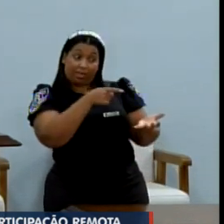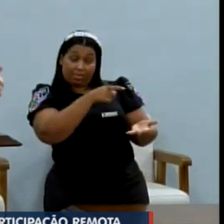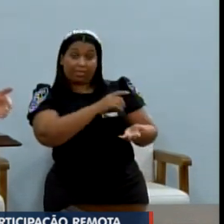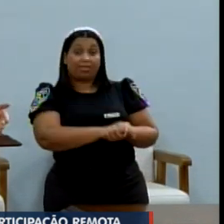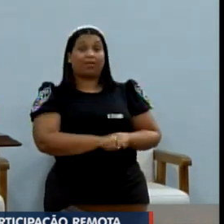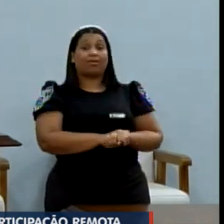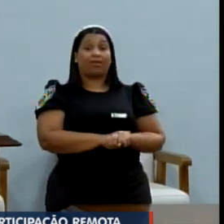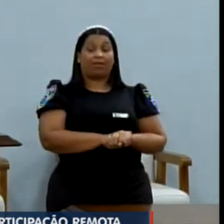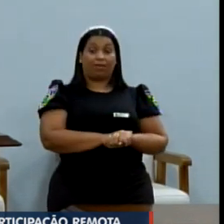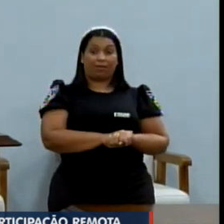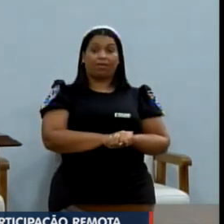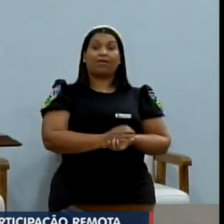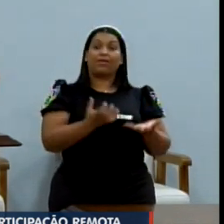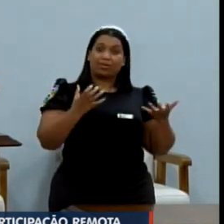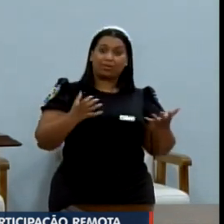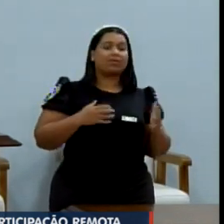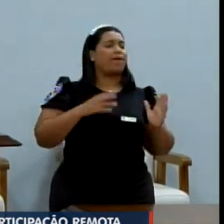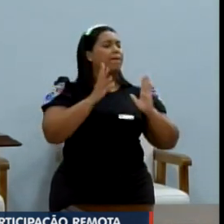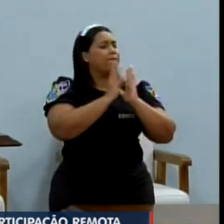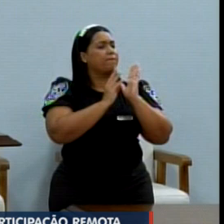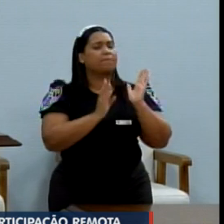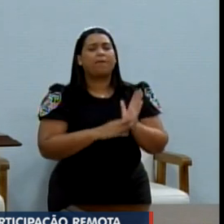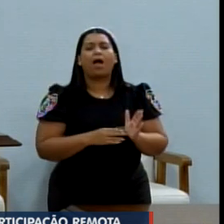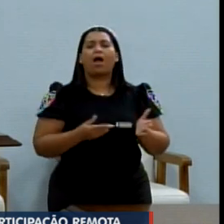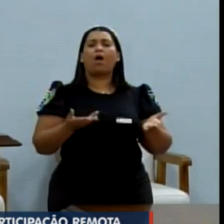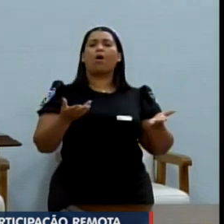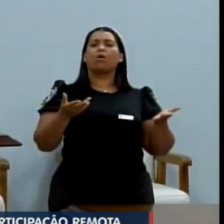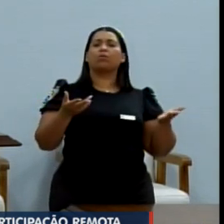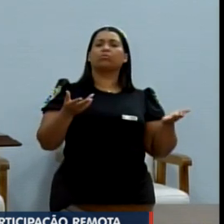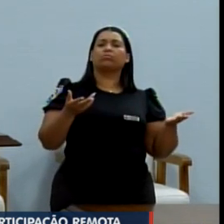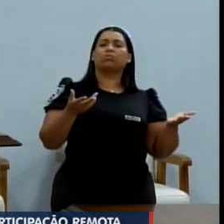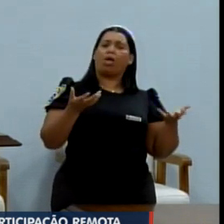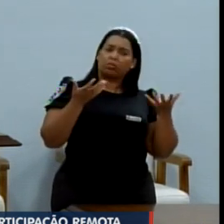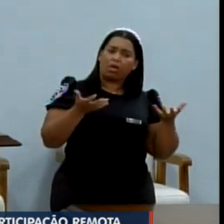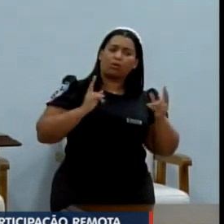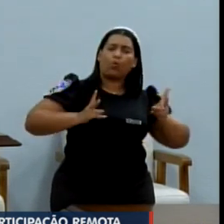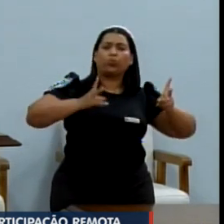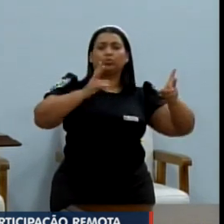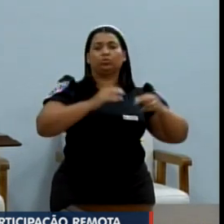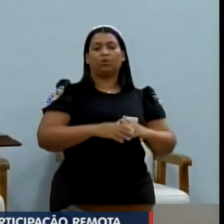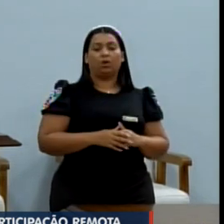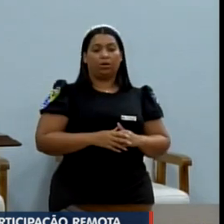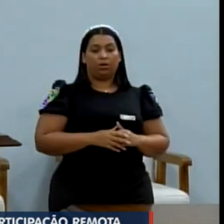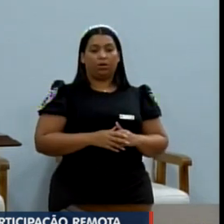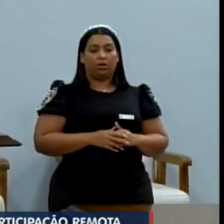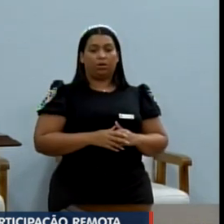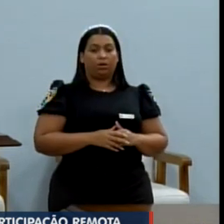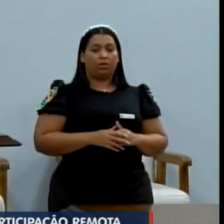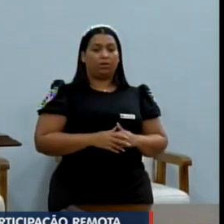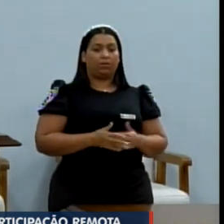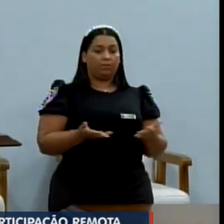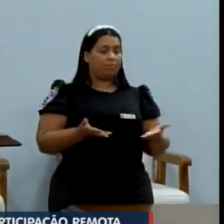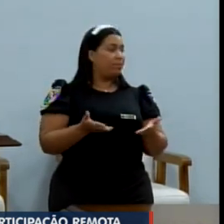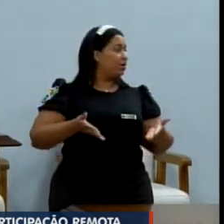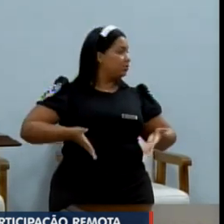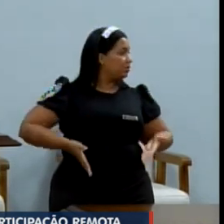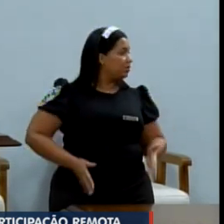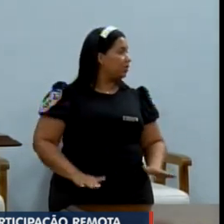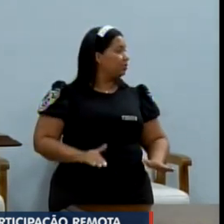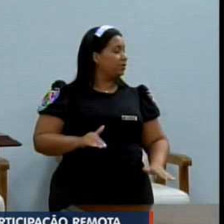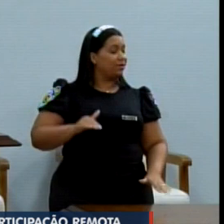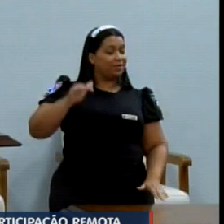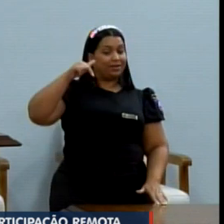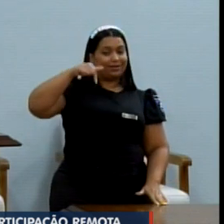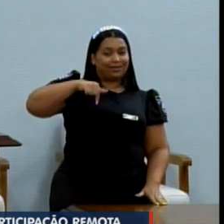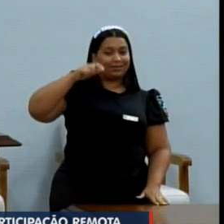ele quer mesmo é ficar na pauta ser falado mas eu que sou nascido e criado em Rio Preto